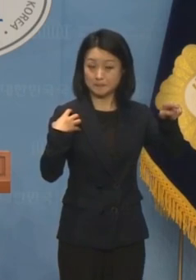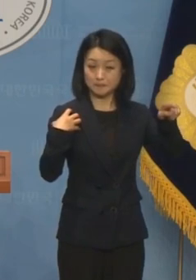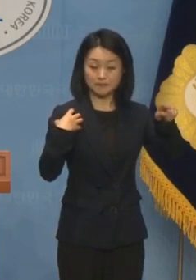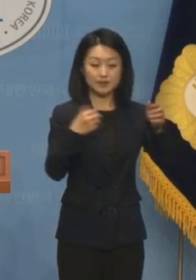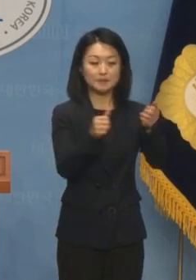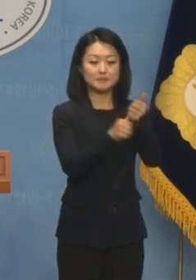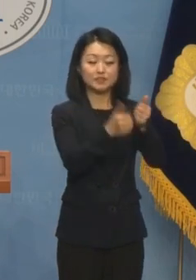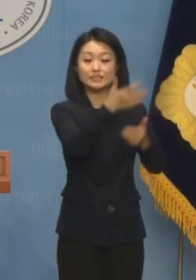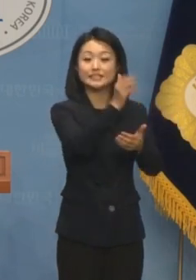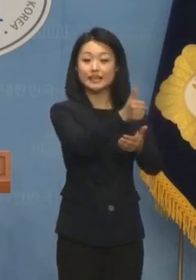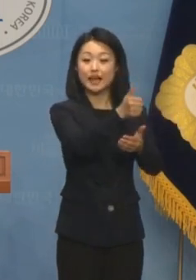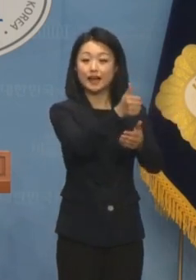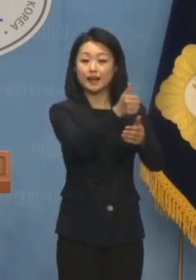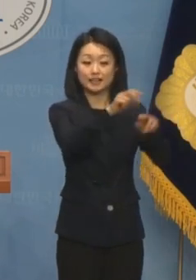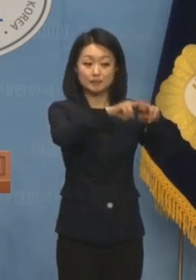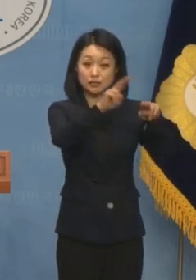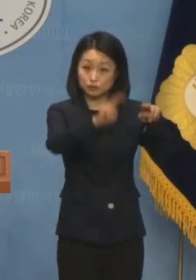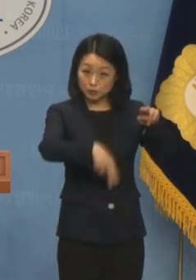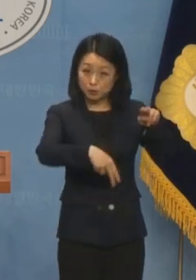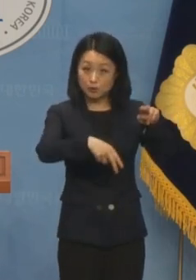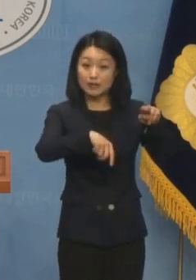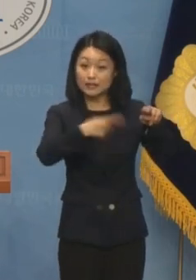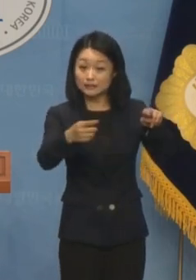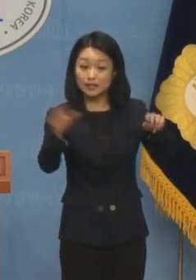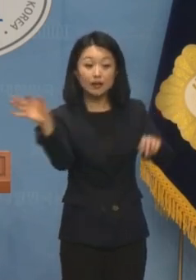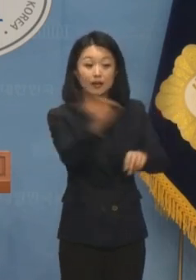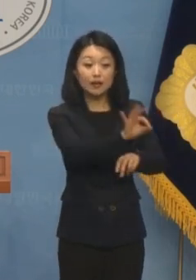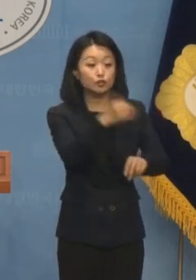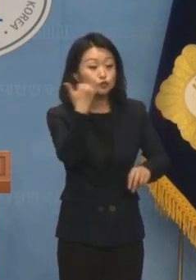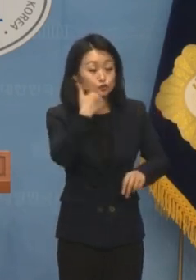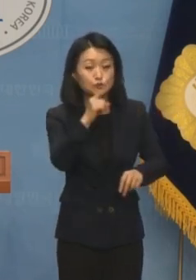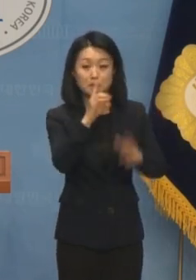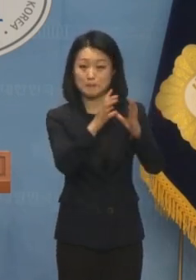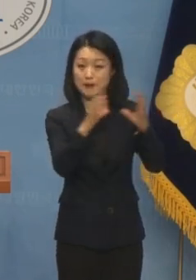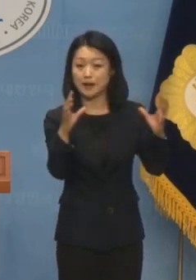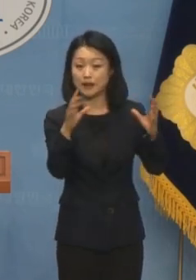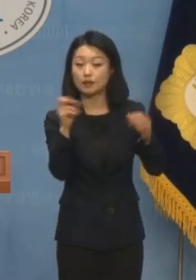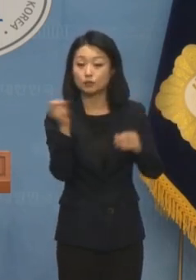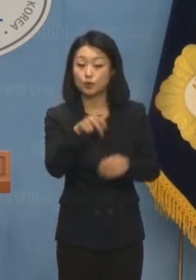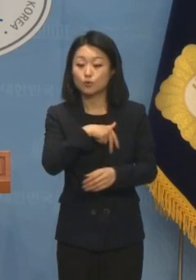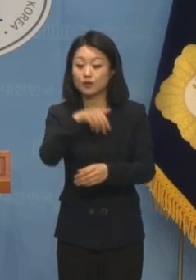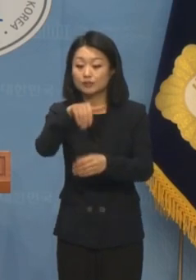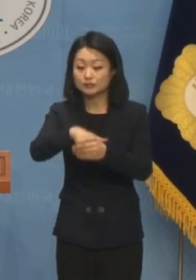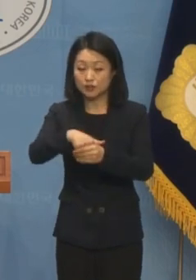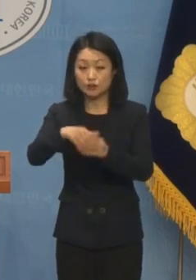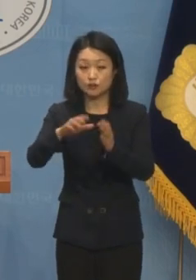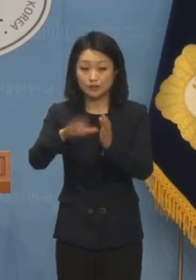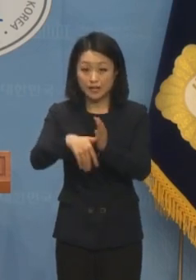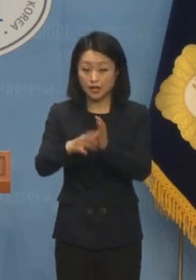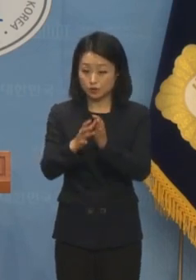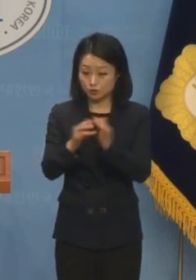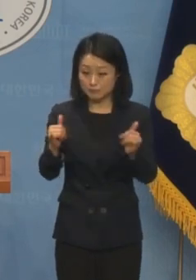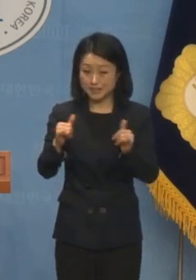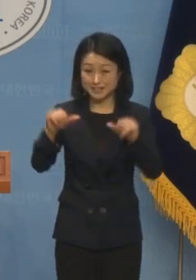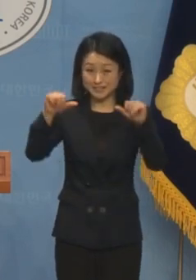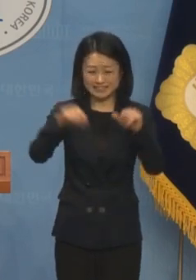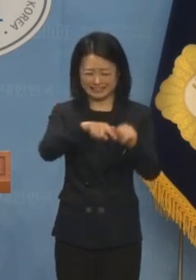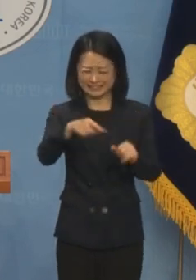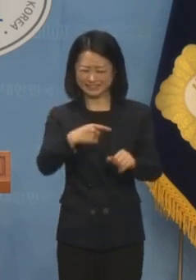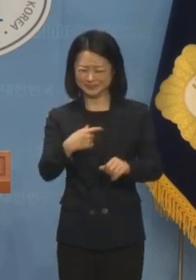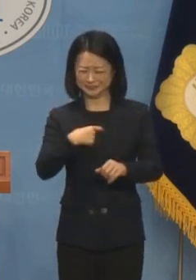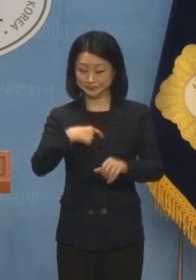운영 실패의 책임이 있는 인사들이 거론되고 있습니다. 더욱이 이번 총선에서 국민의 심판을 받은